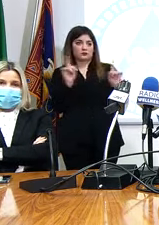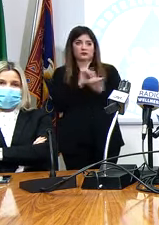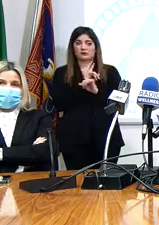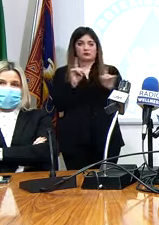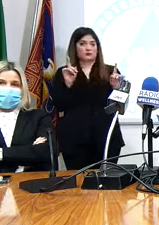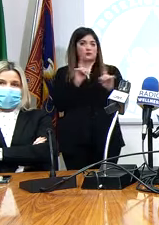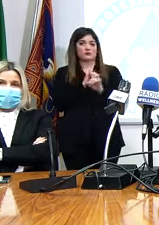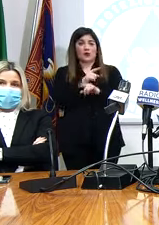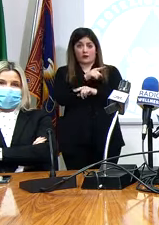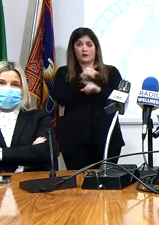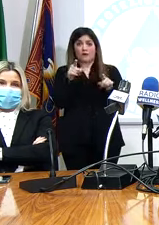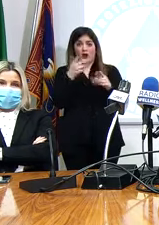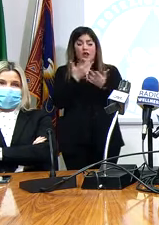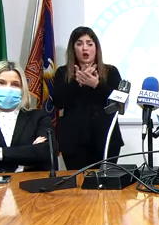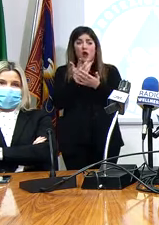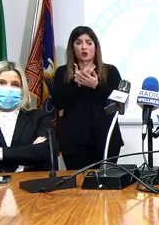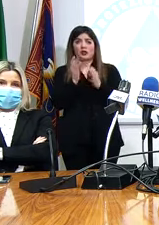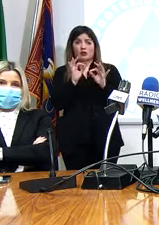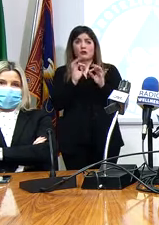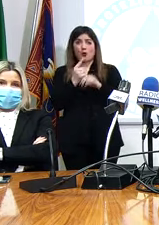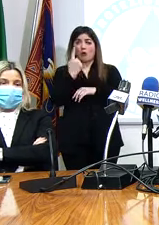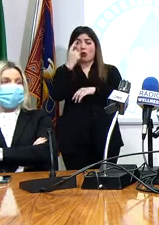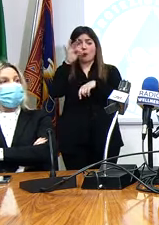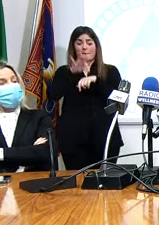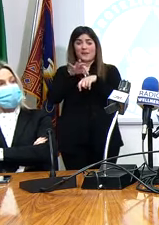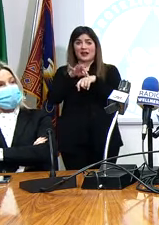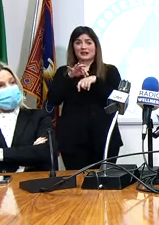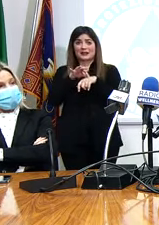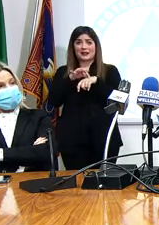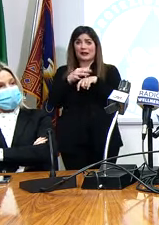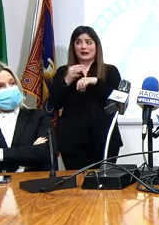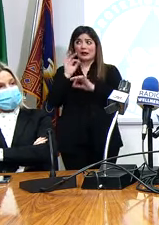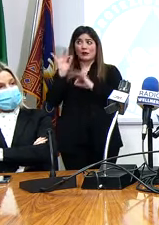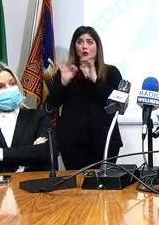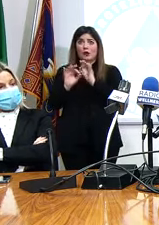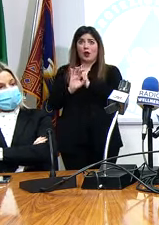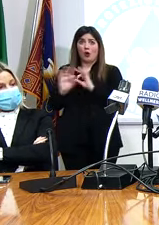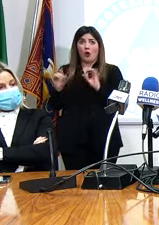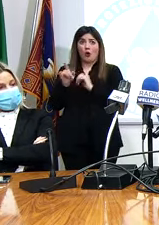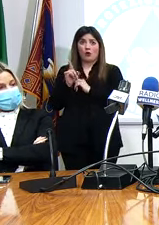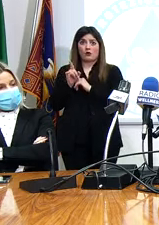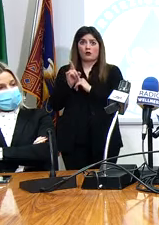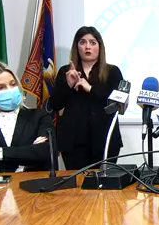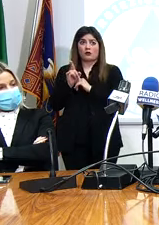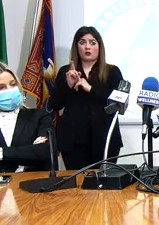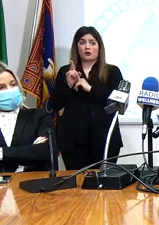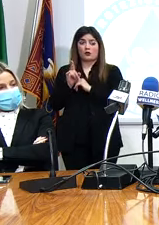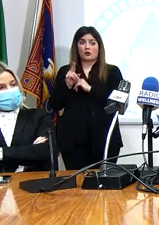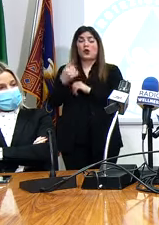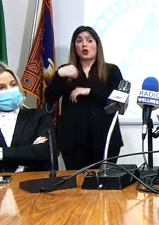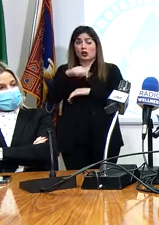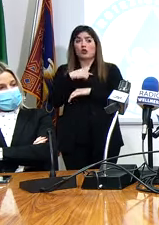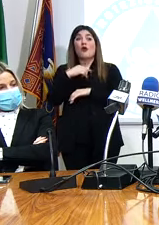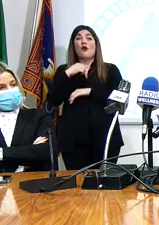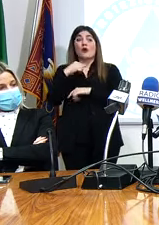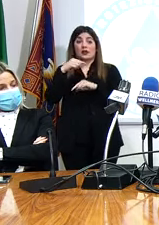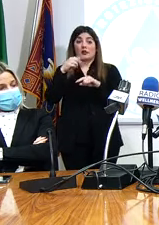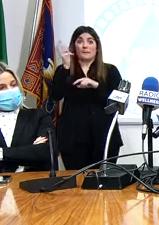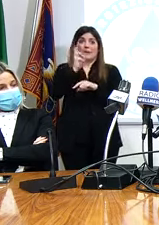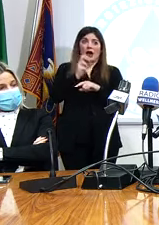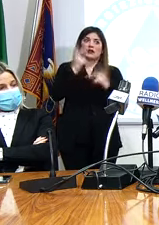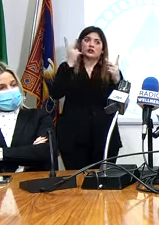rimasto a terra. E a differenza di marzo non abbiamo chiuso su tutte le prestazioni, e a differenza di marzo abbiamo